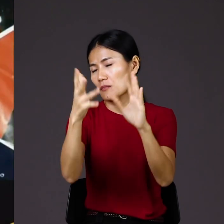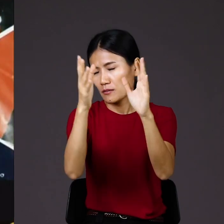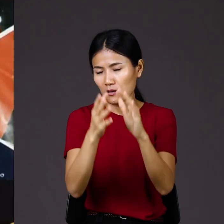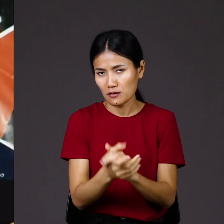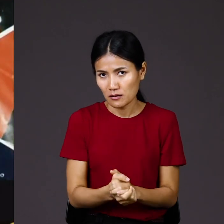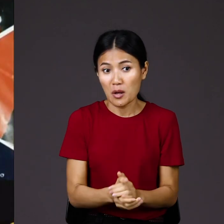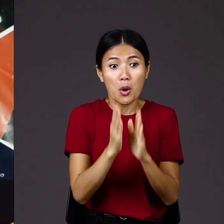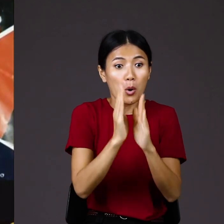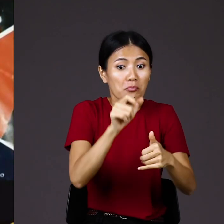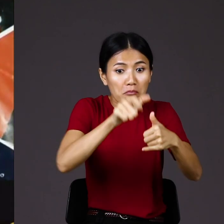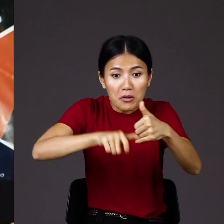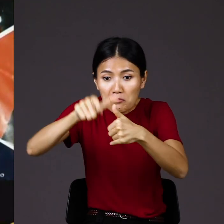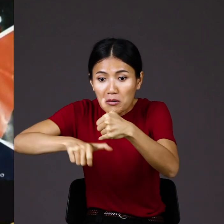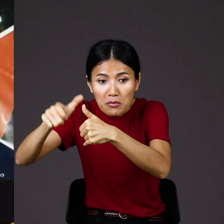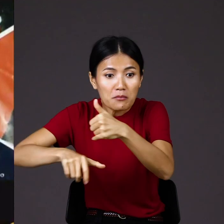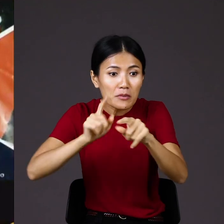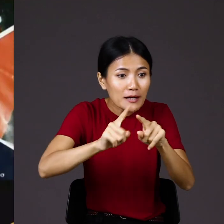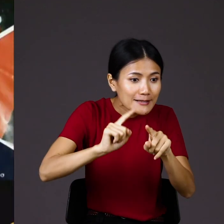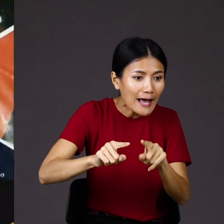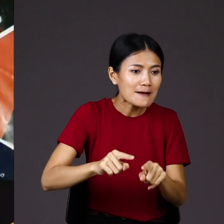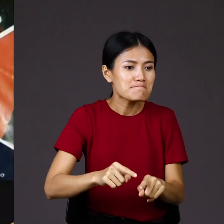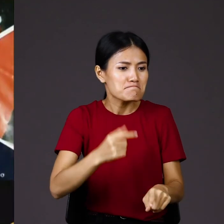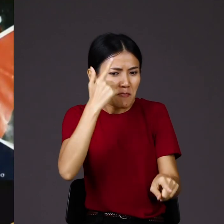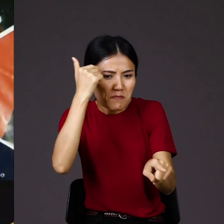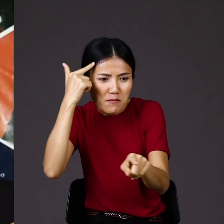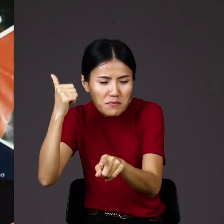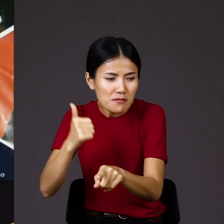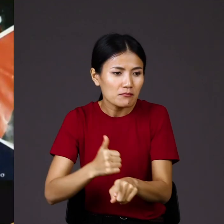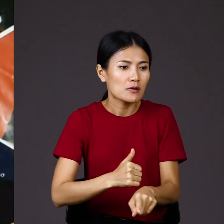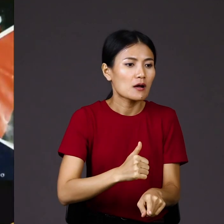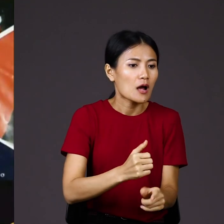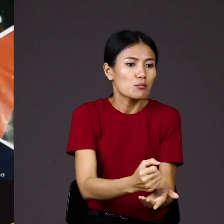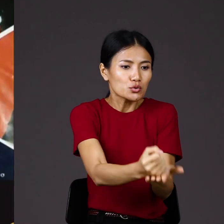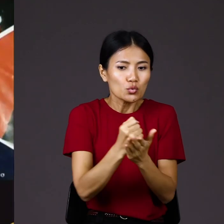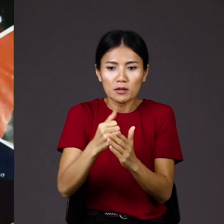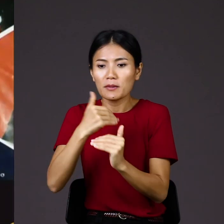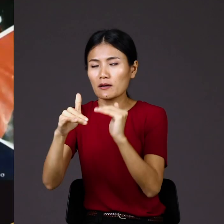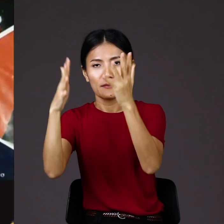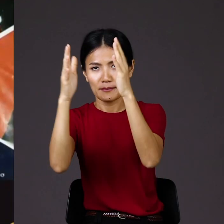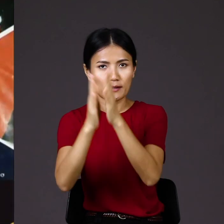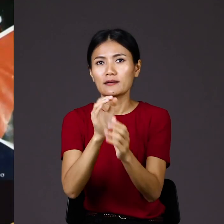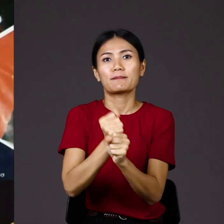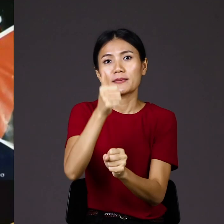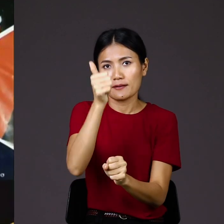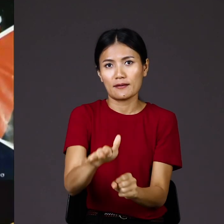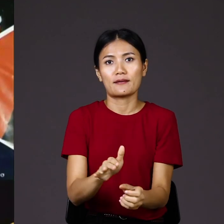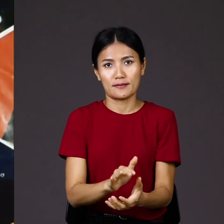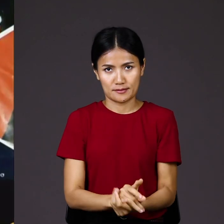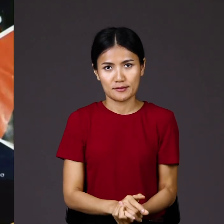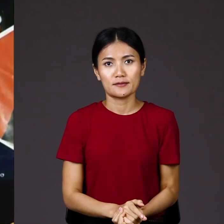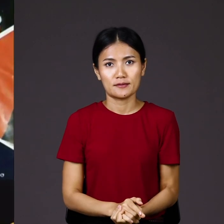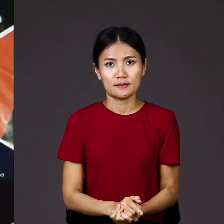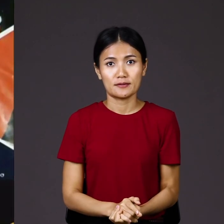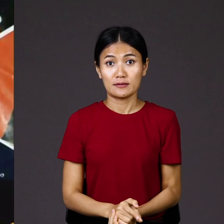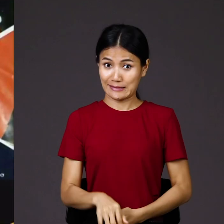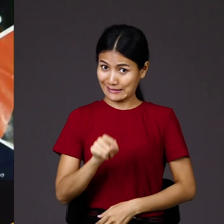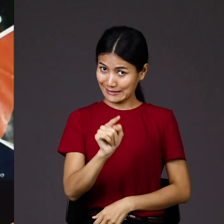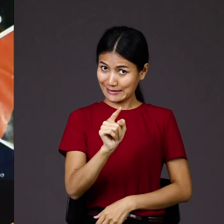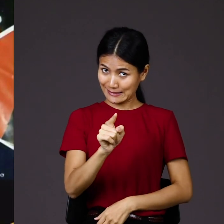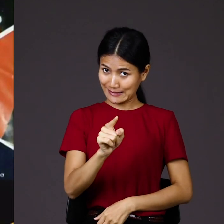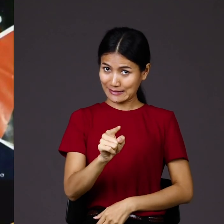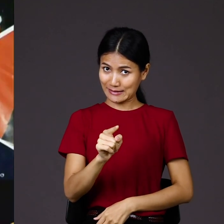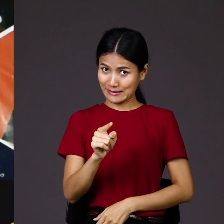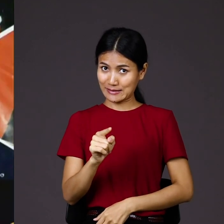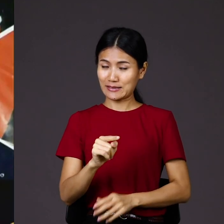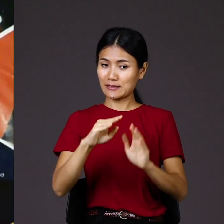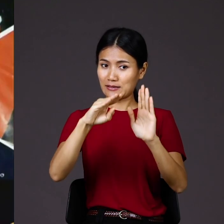พของพื้นที่ศักยภาพของผู้คนจะถูกนำมาใช้ได้อย่างเต็มที่และนี่